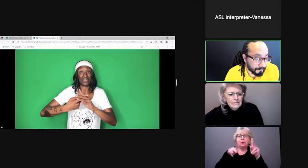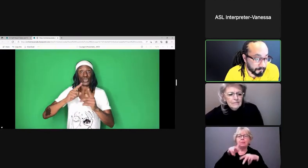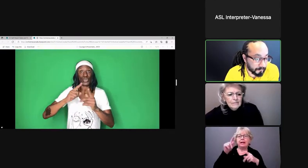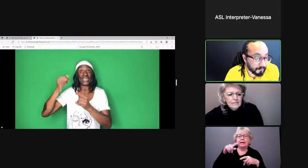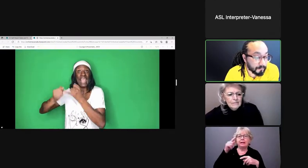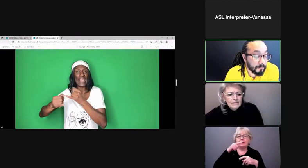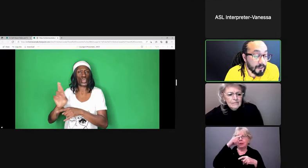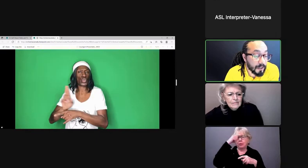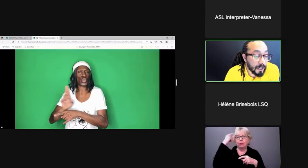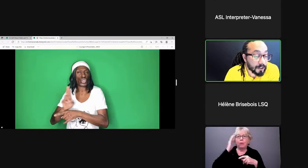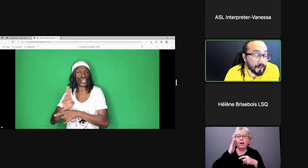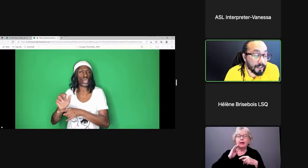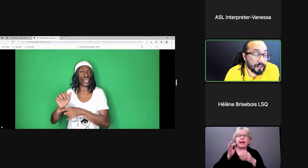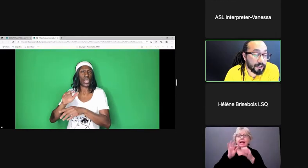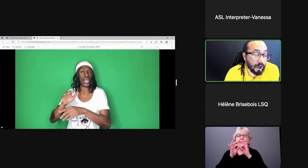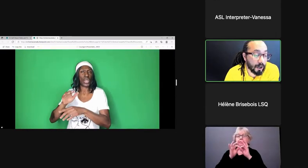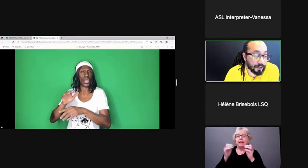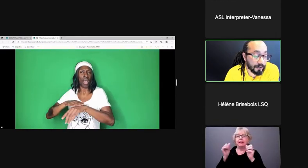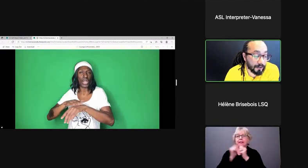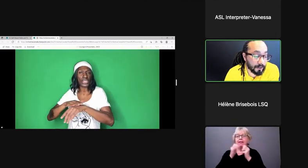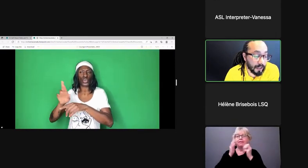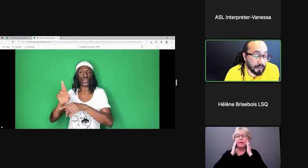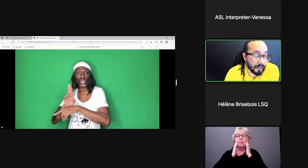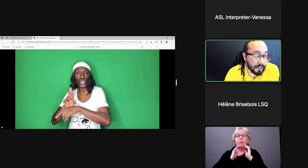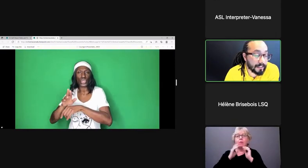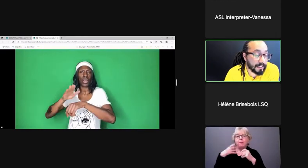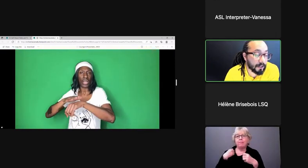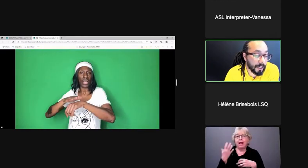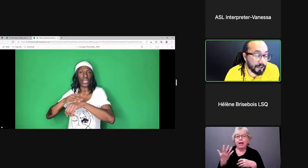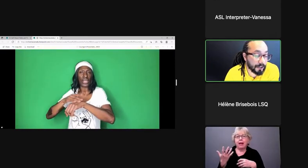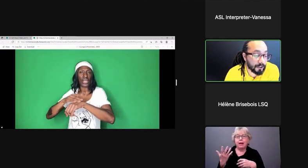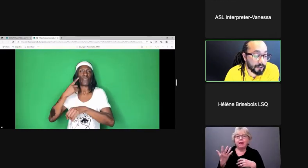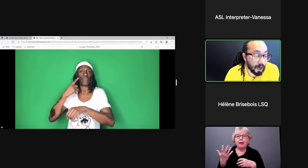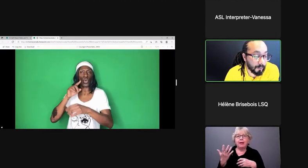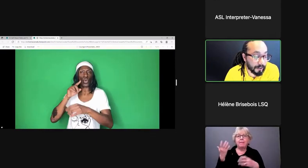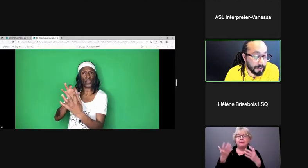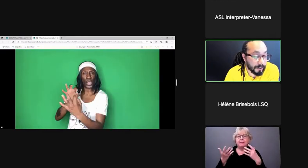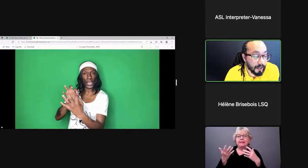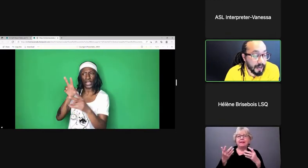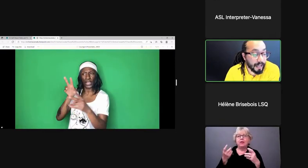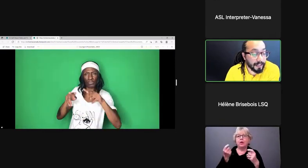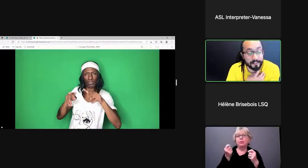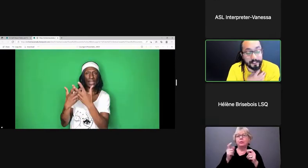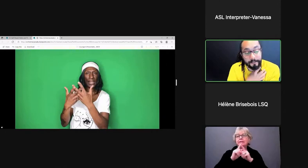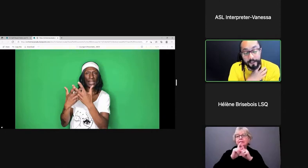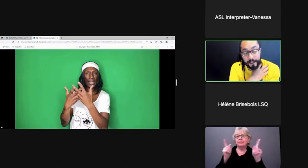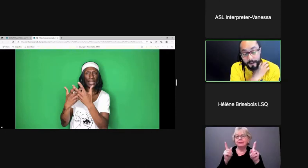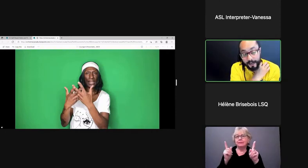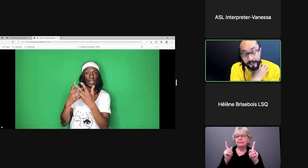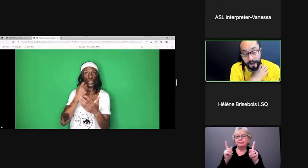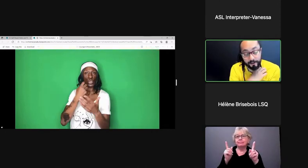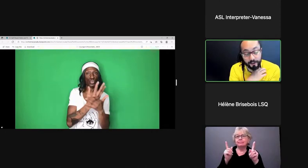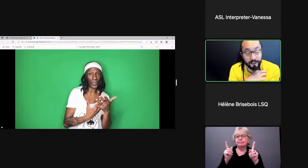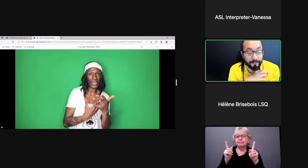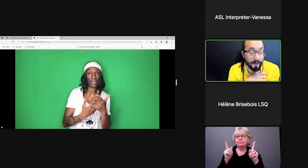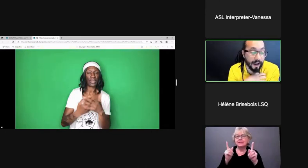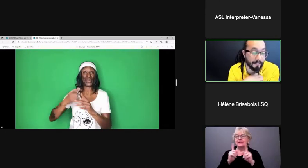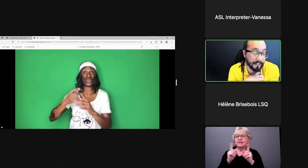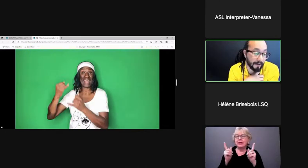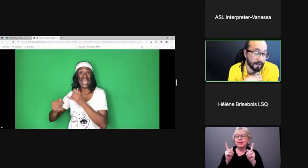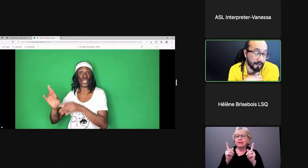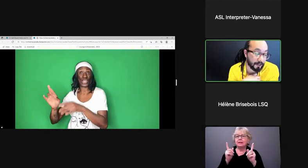interprètes sont de couleur blanche, il y a peut-être une petite difficulté à ce sens. Et ce